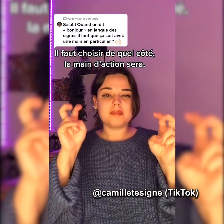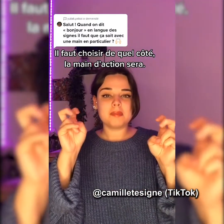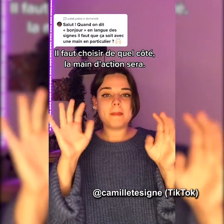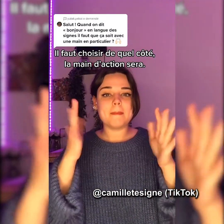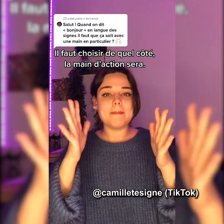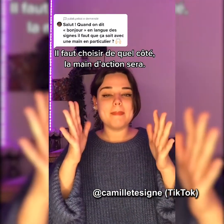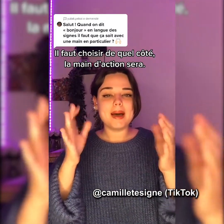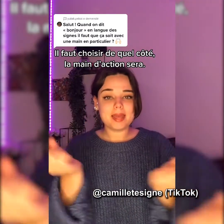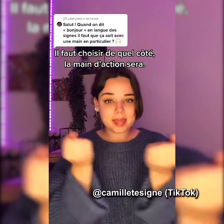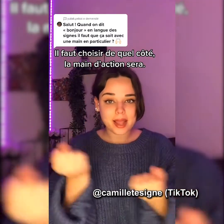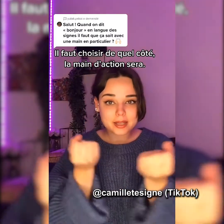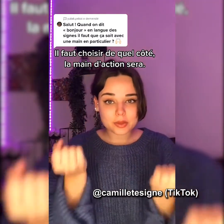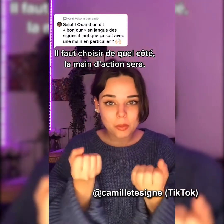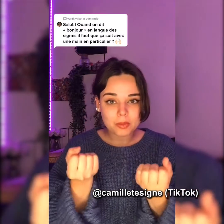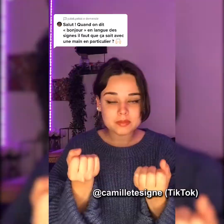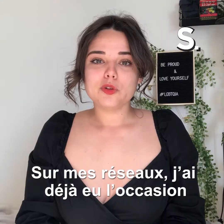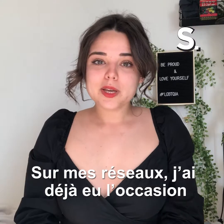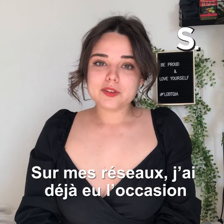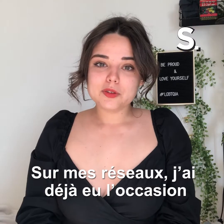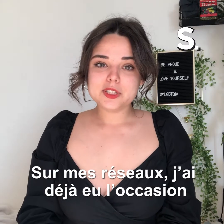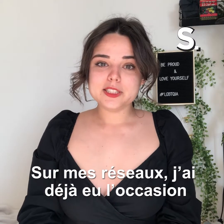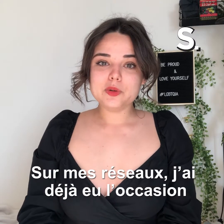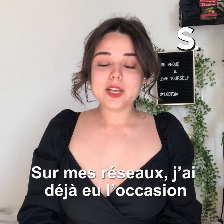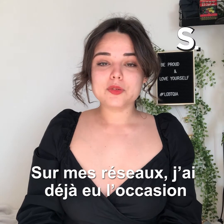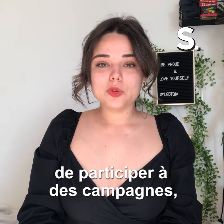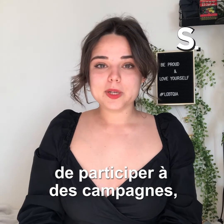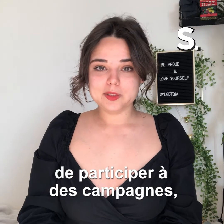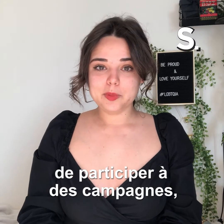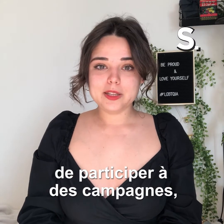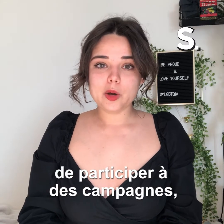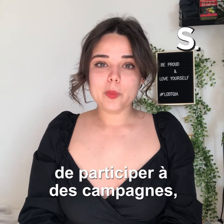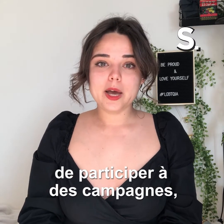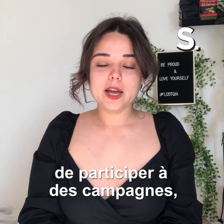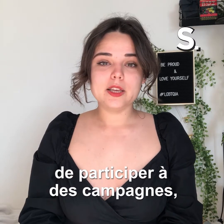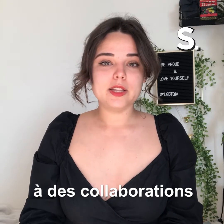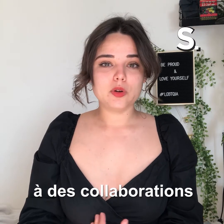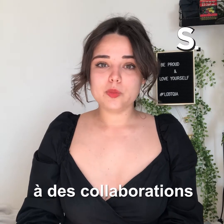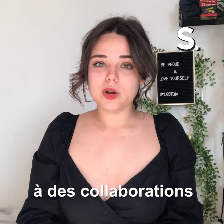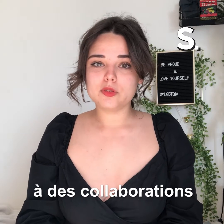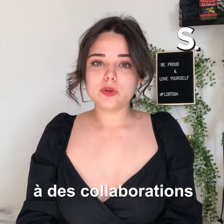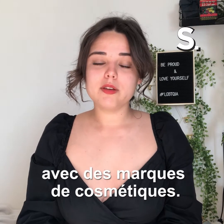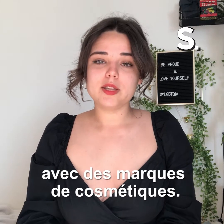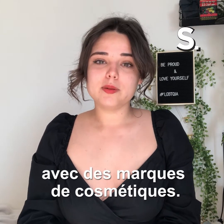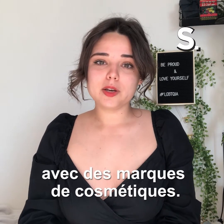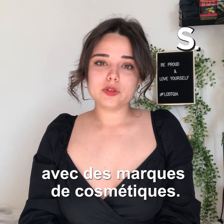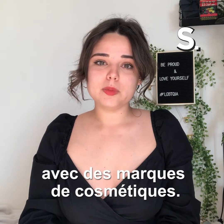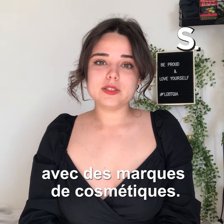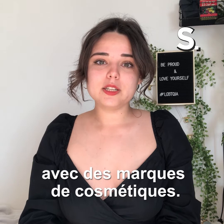droite, la main d'action va être. Sur mes réseaux, j'ai déjà eu l'occasion de participer à des campagnes, à des collaborations avec des marques cosmétiques.